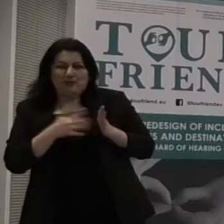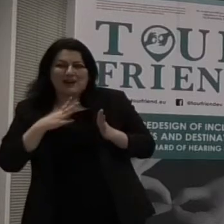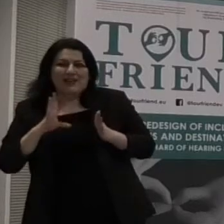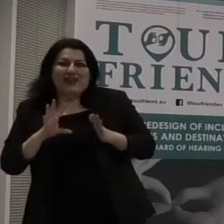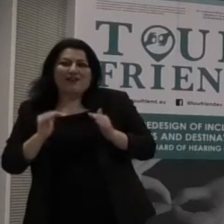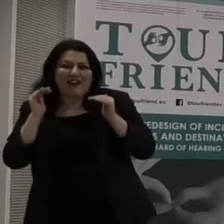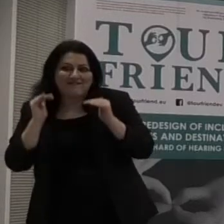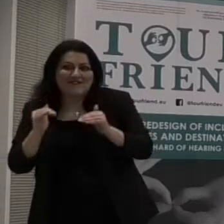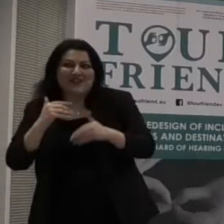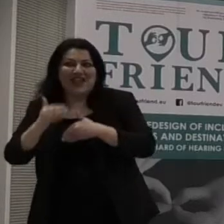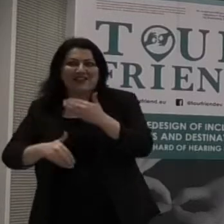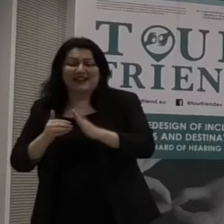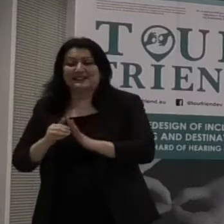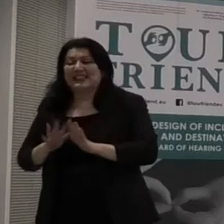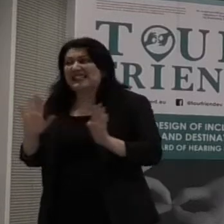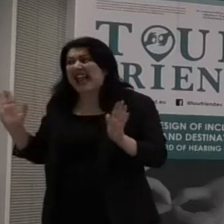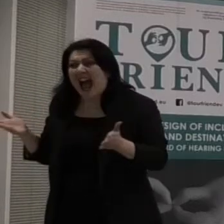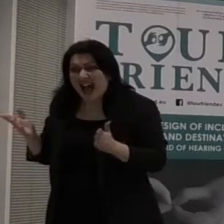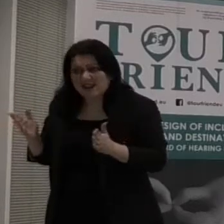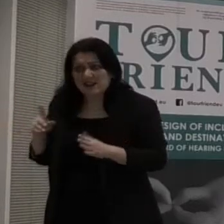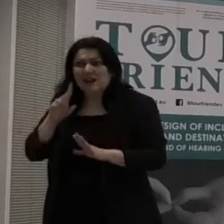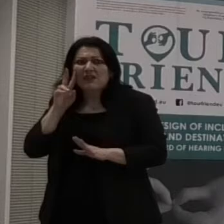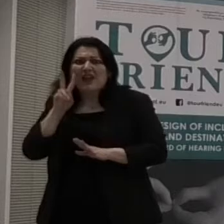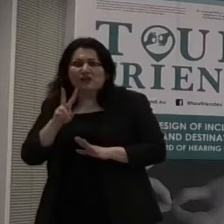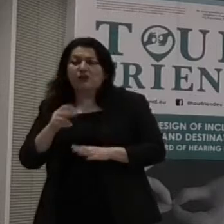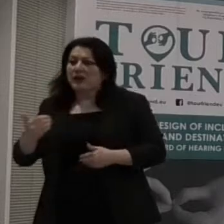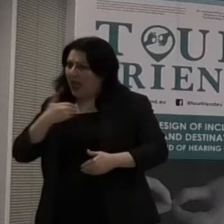αν δεν ζηλέψουν, εδώ είμαστε εμείς για να τους χτυπήσουμε την πόρτα.